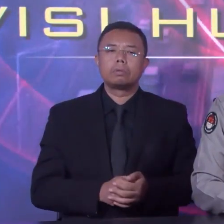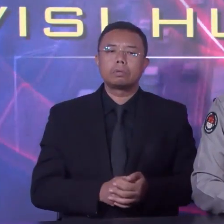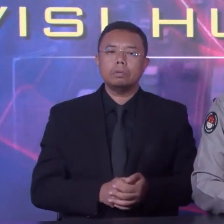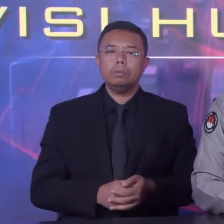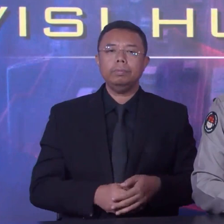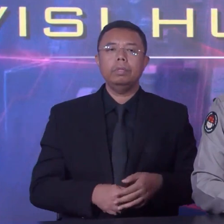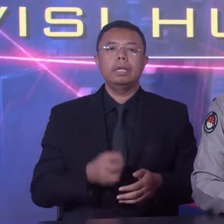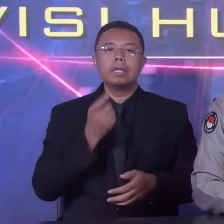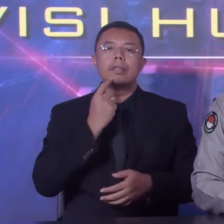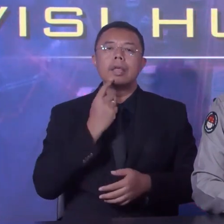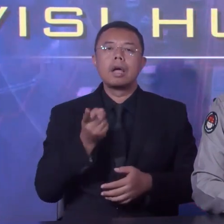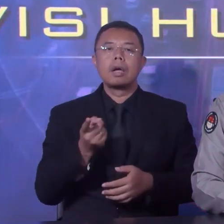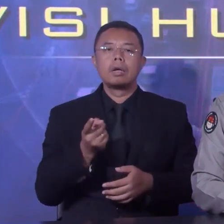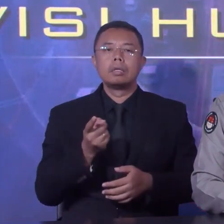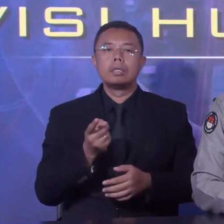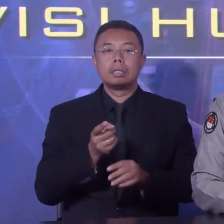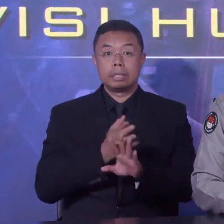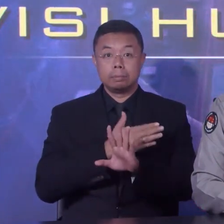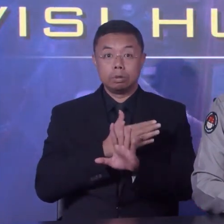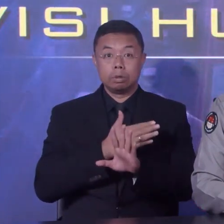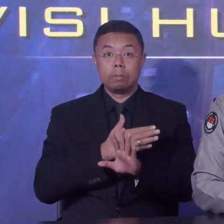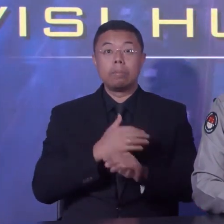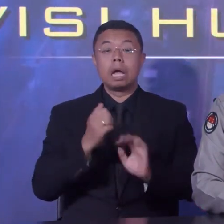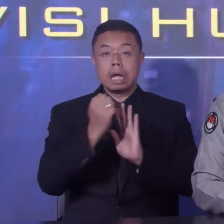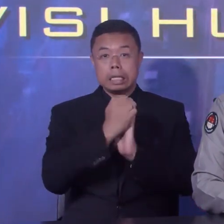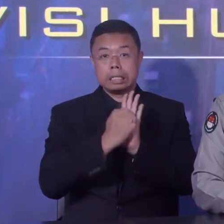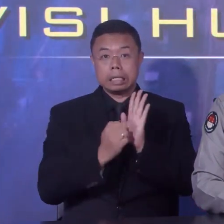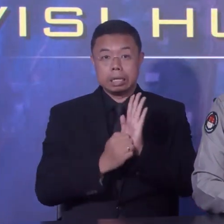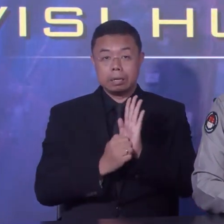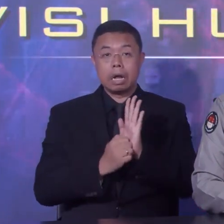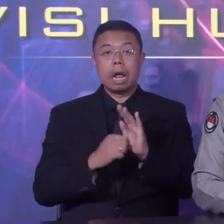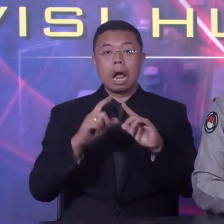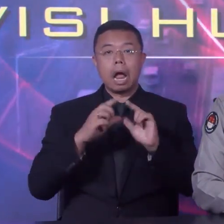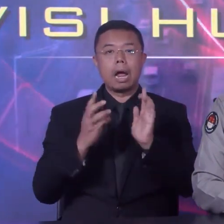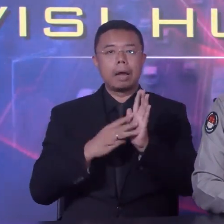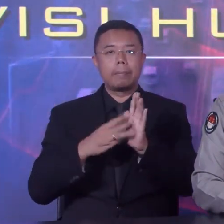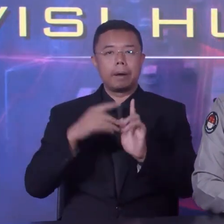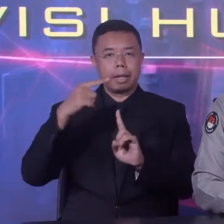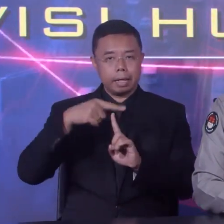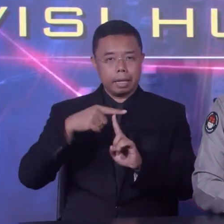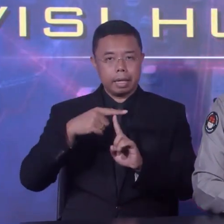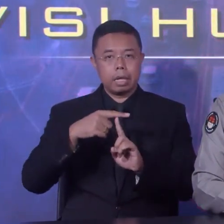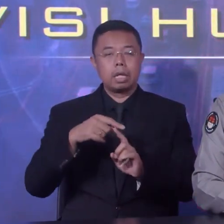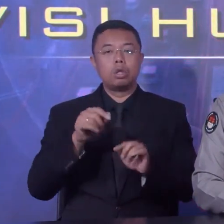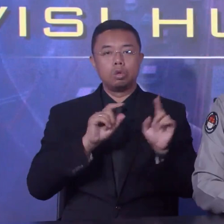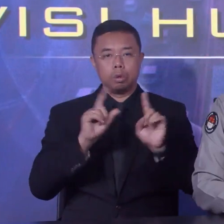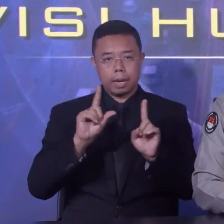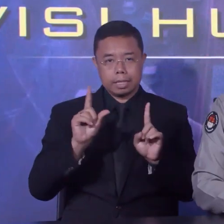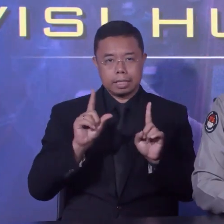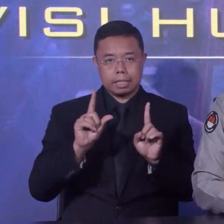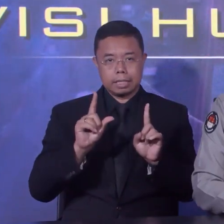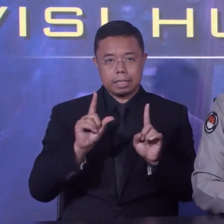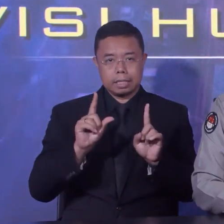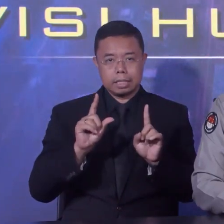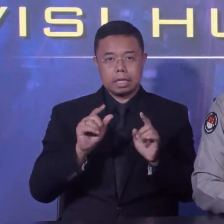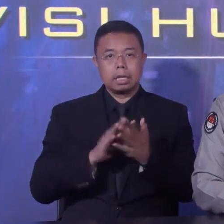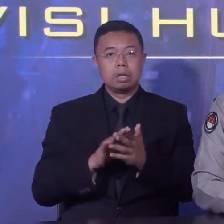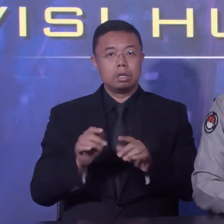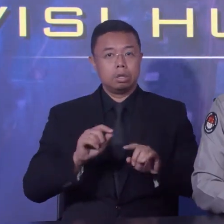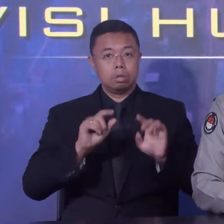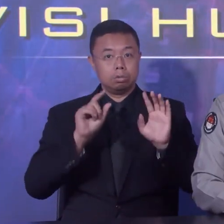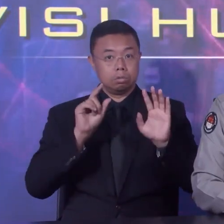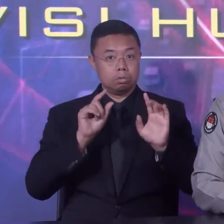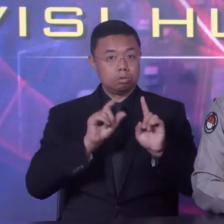yang ketiga terkait menjelang pelaksanaan ammtc ke-17 the